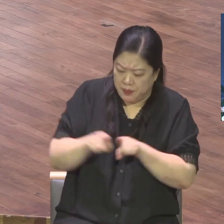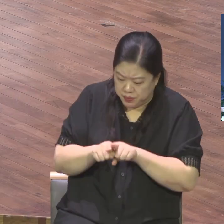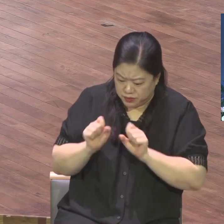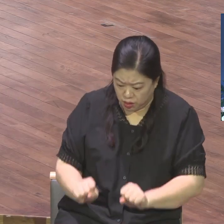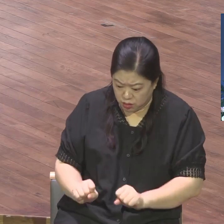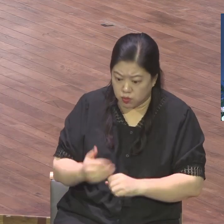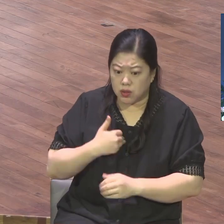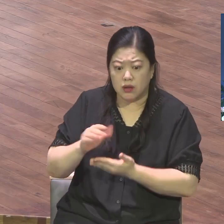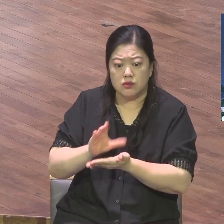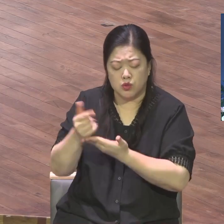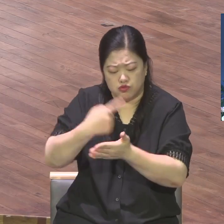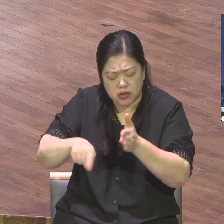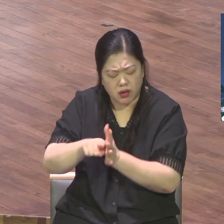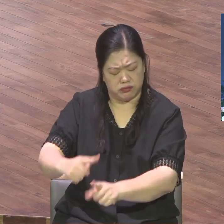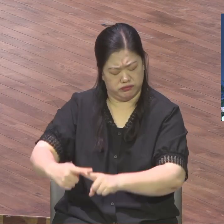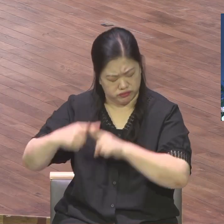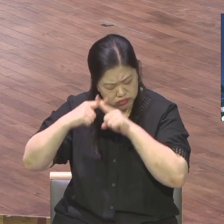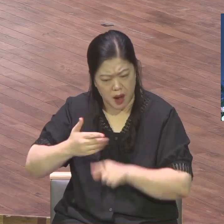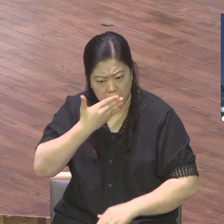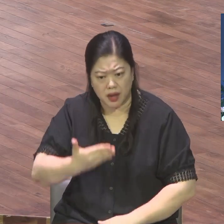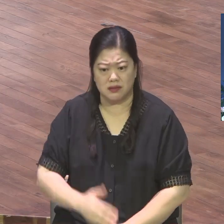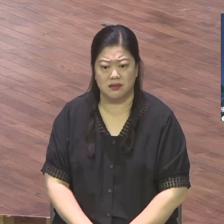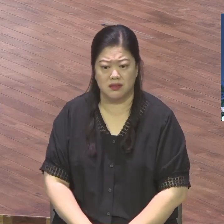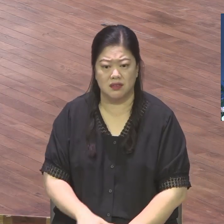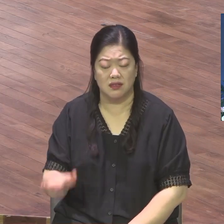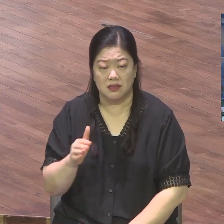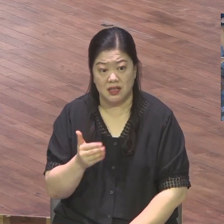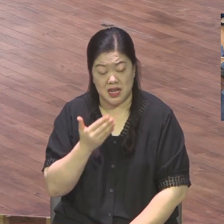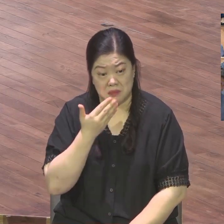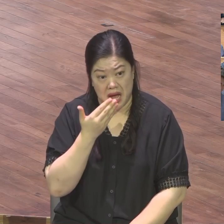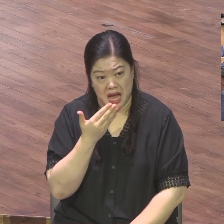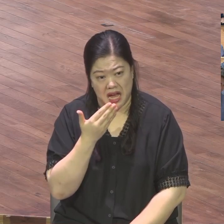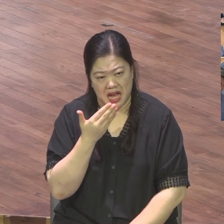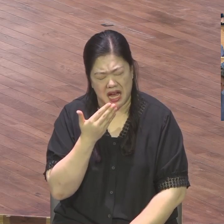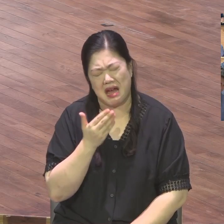세상에서 우리가 승리할 수 있는 힘을 하나님이 주신다.